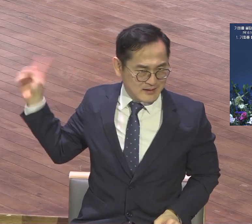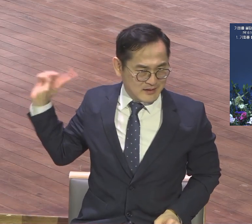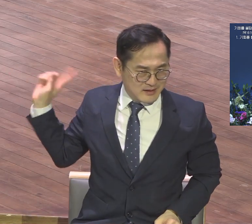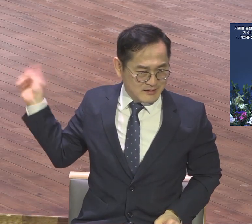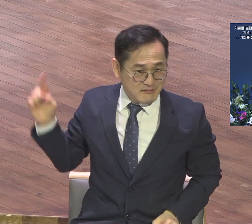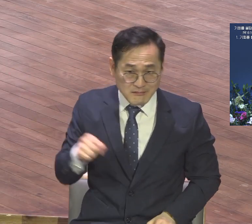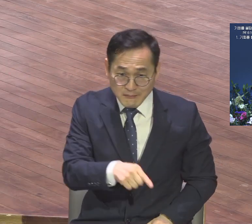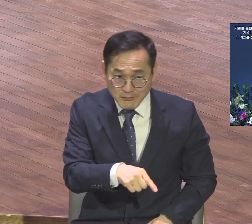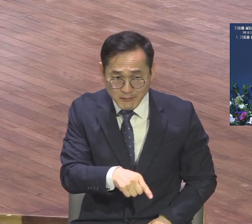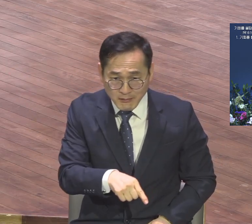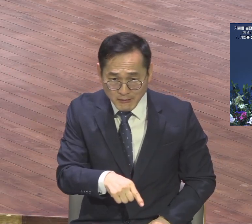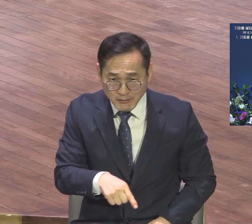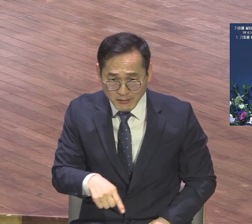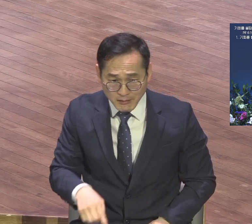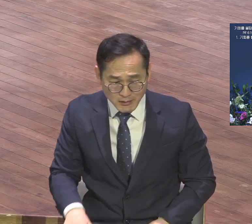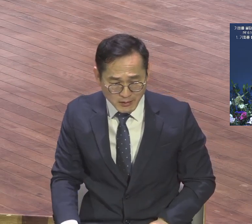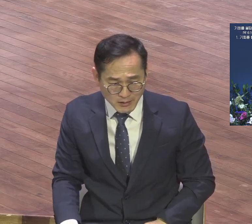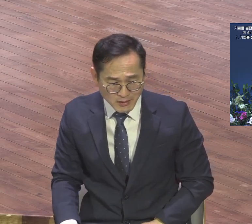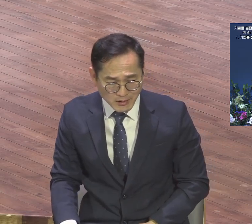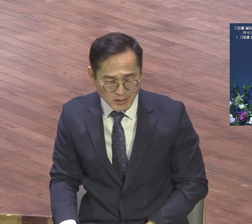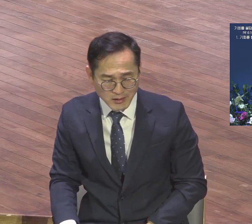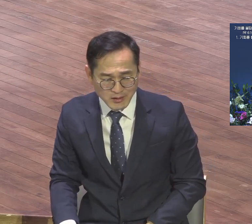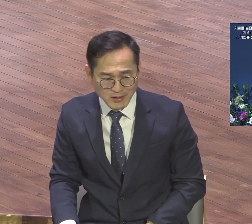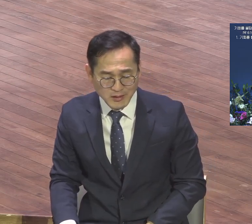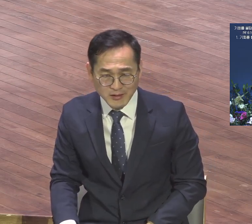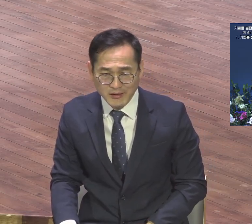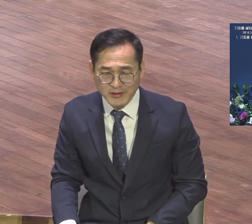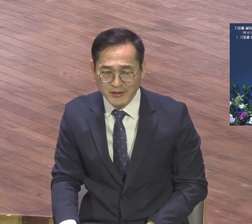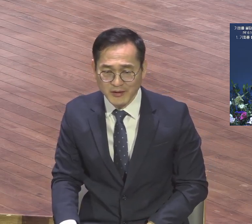하든지 이제 왔다냐 왔냐 하면 돼. 한마디도 안 하고